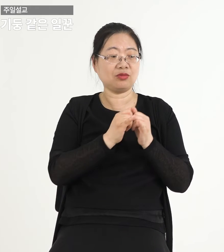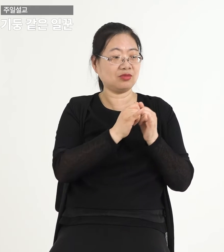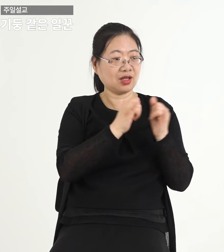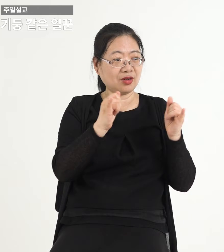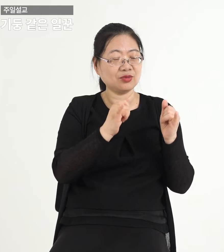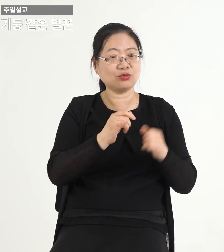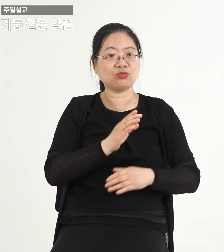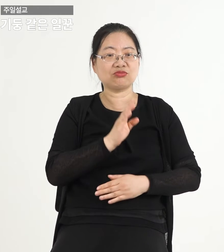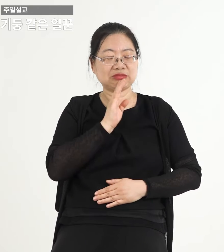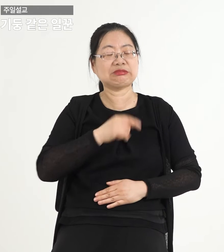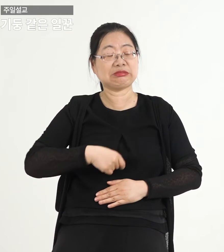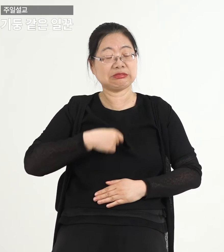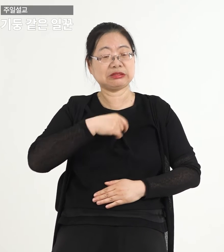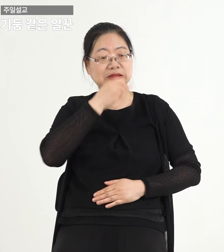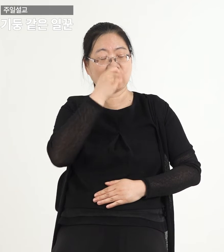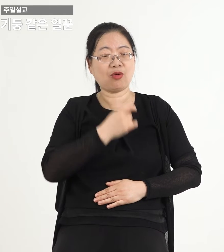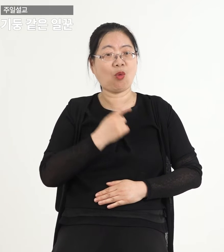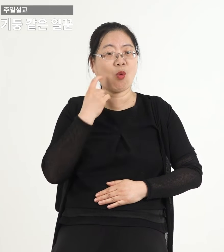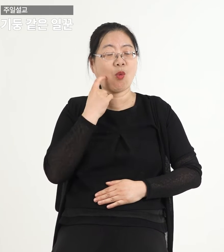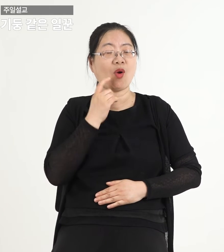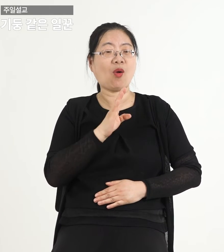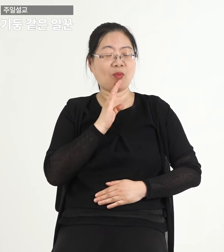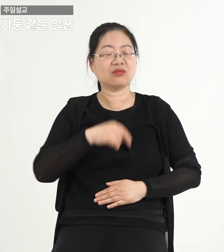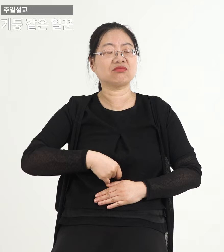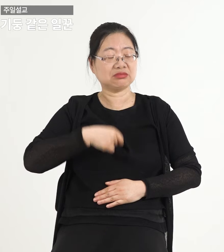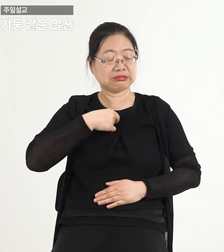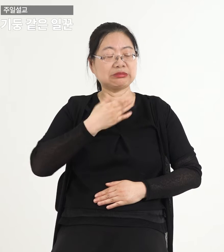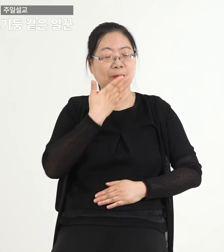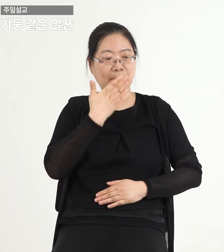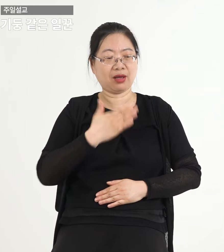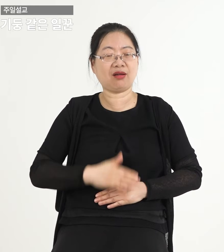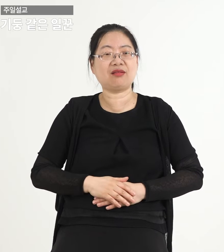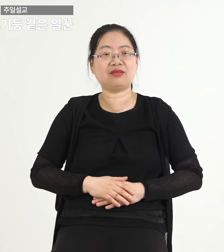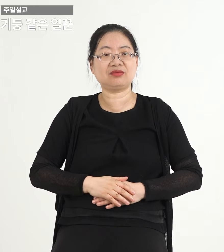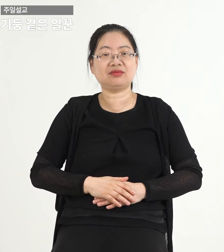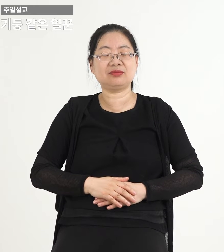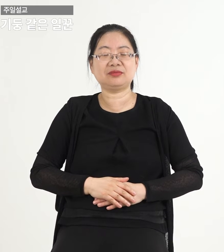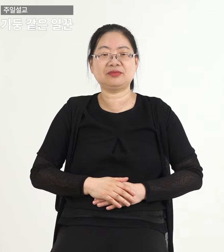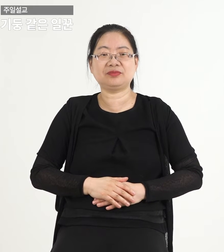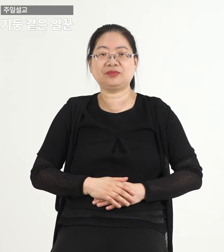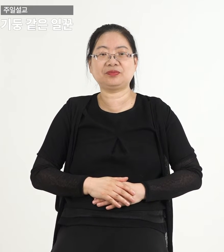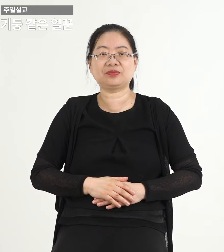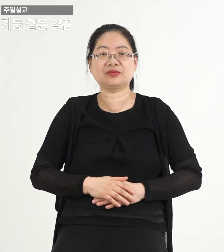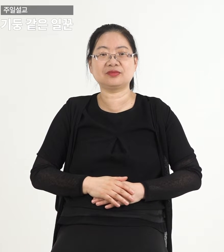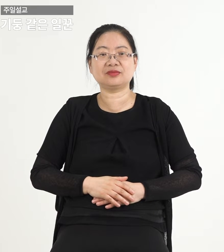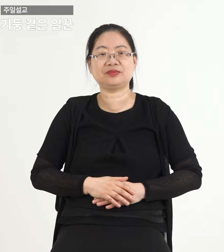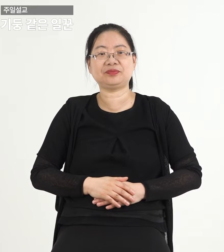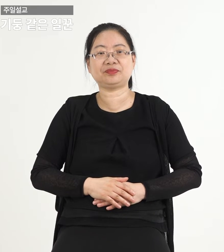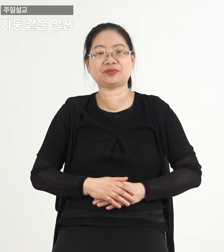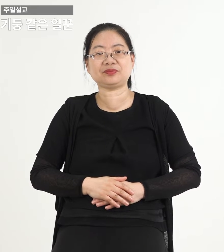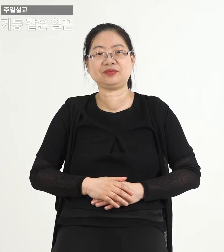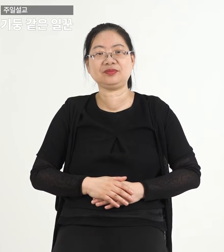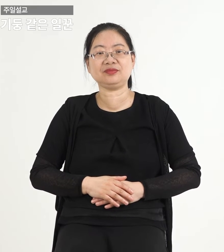있죠. 거짓 없이 진실할 수 있어요. 그런데